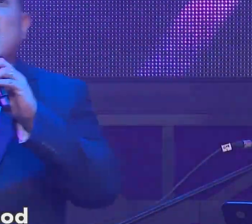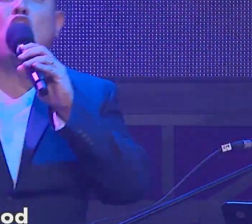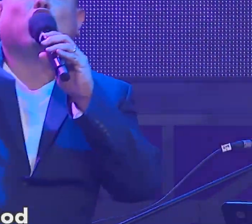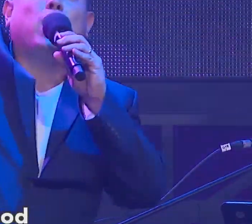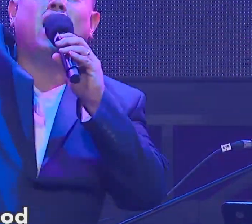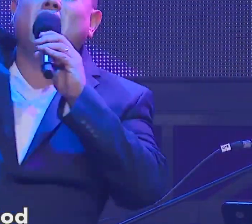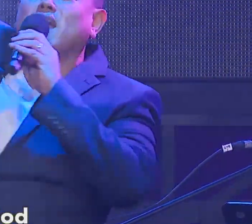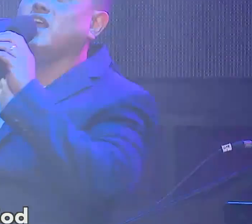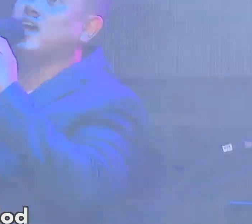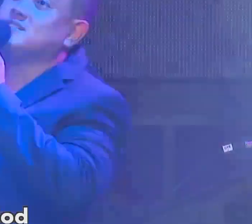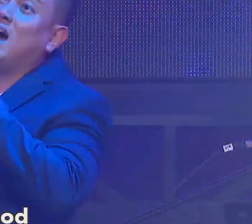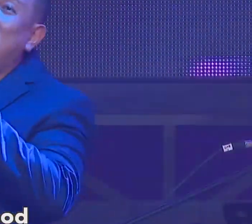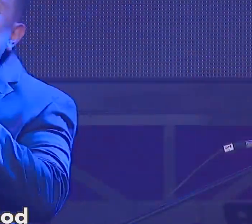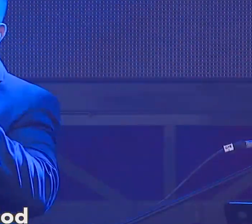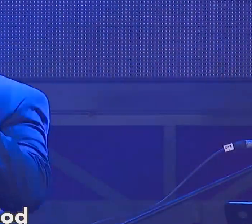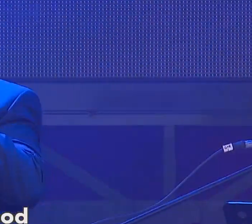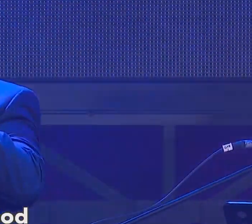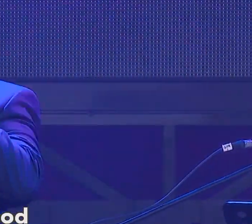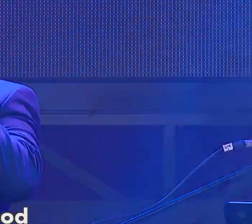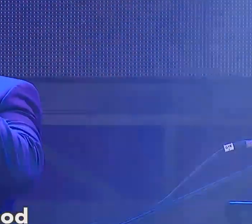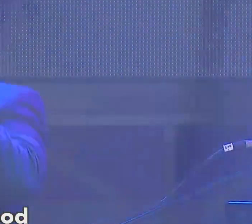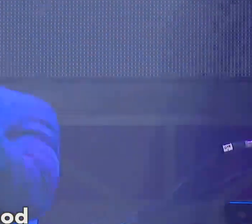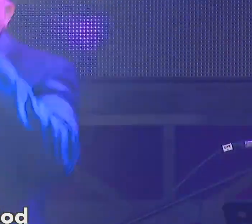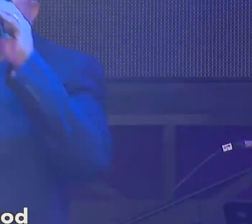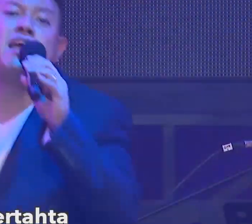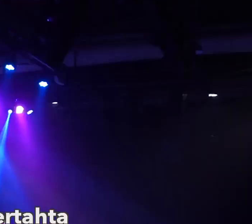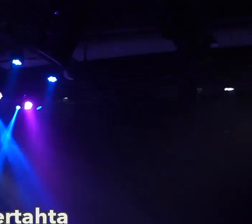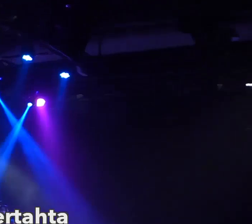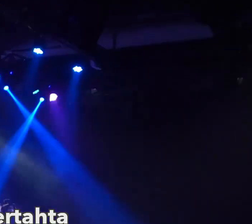dinyatakan. Great is our God.